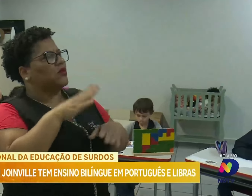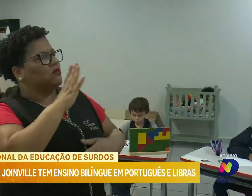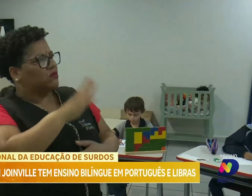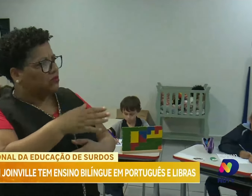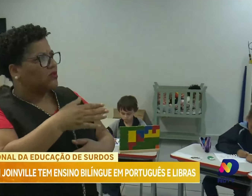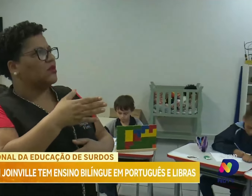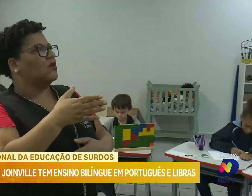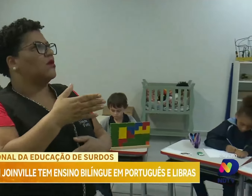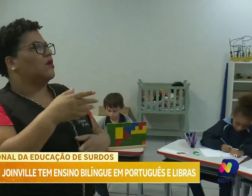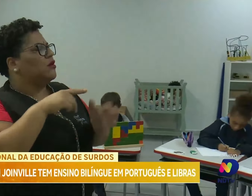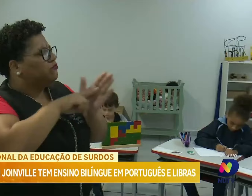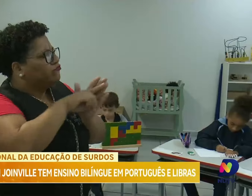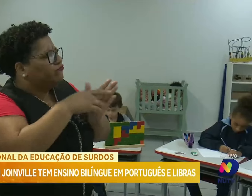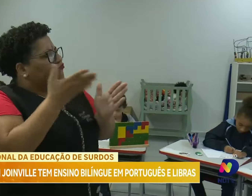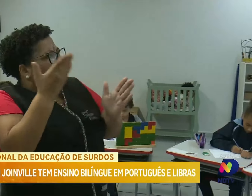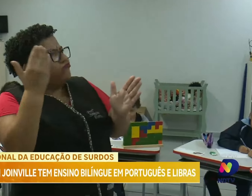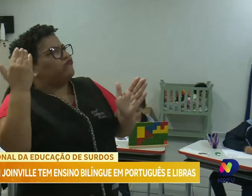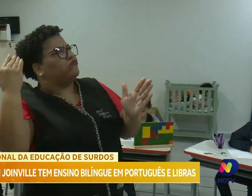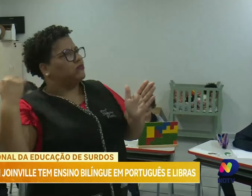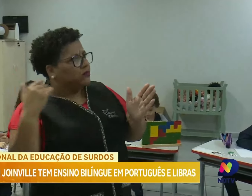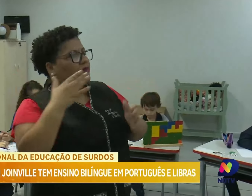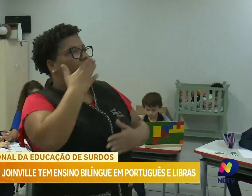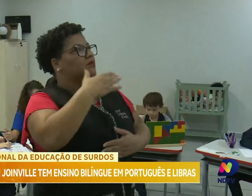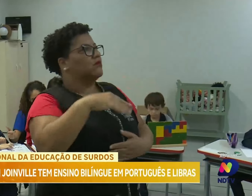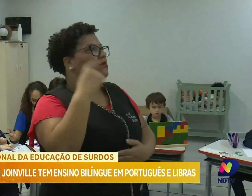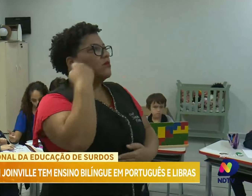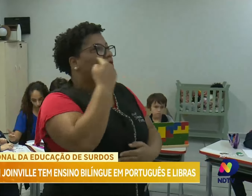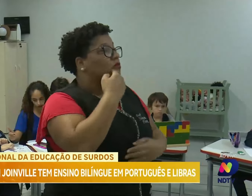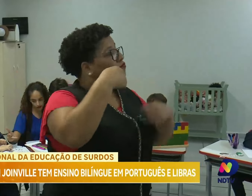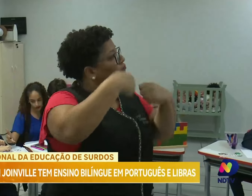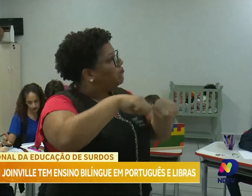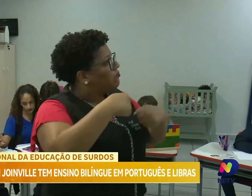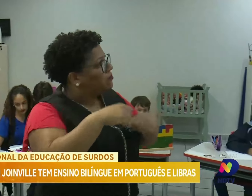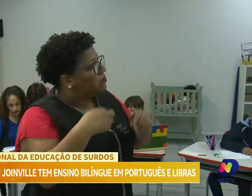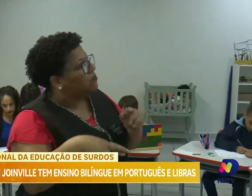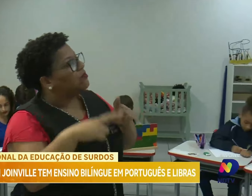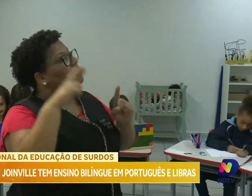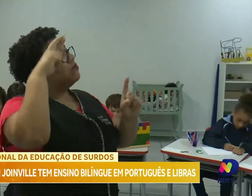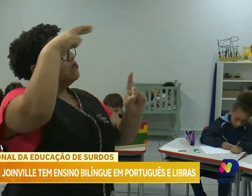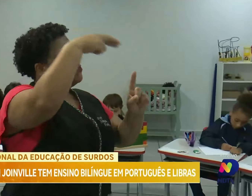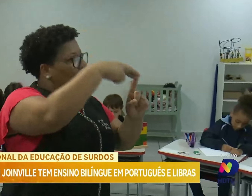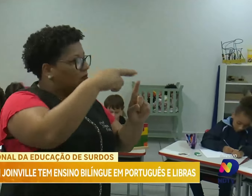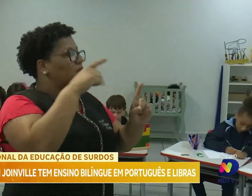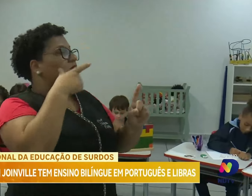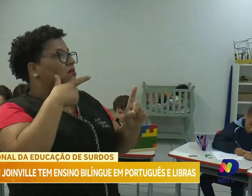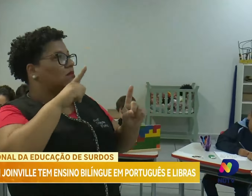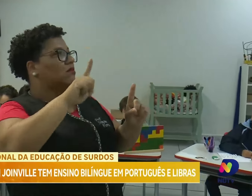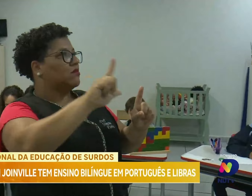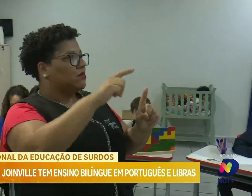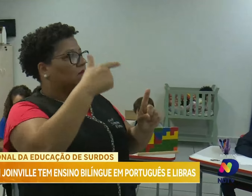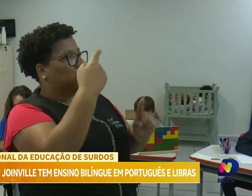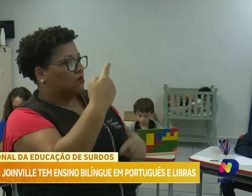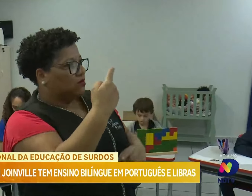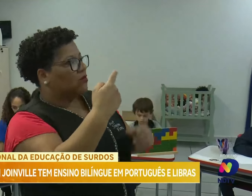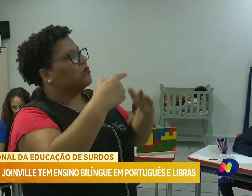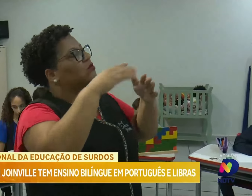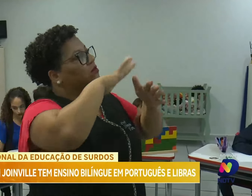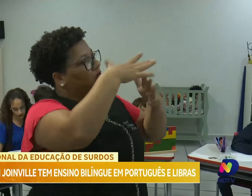já é... tem pesquisas há longos anos que a criança surda precisa da referência na sua língua materna, que é a Libras.